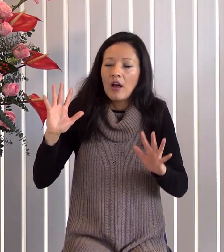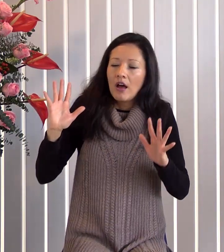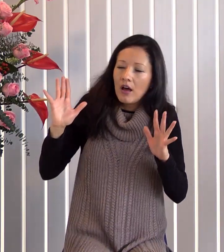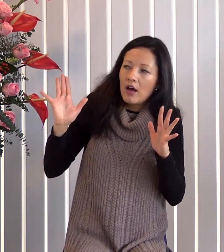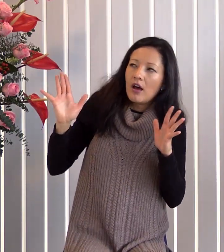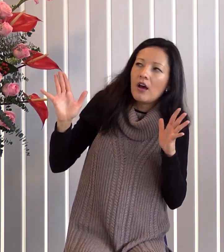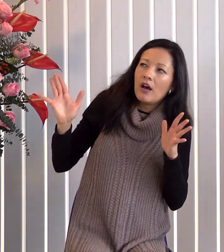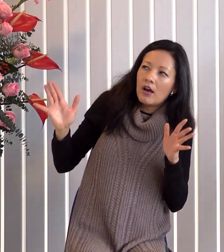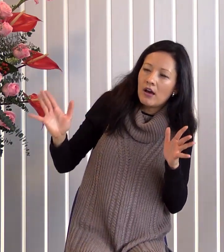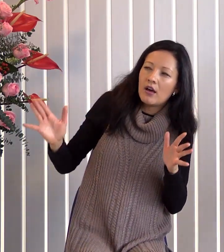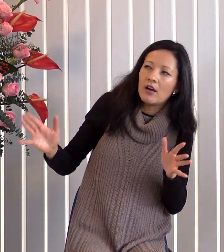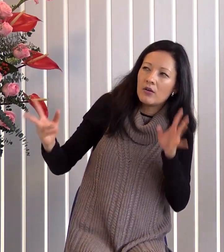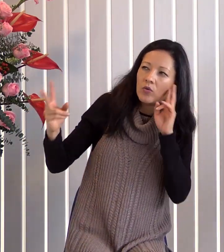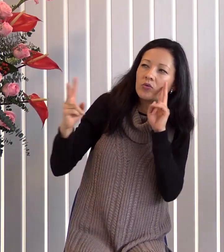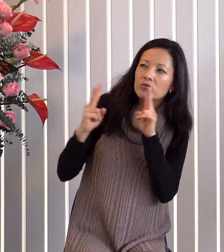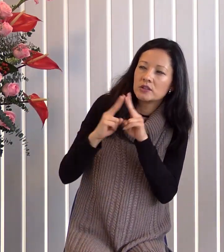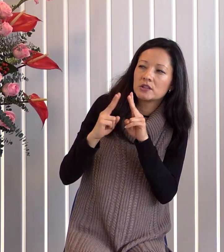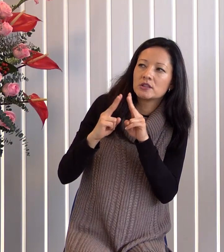Tenemos que conocer al Señor.